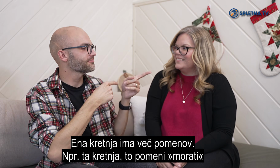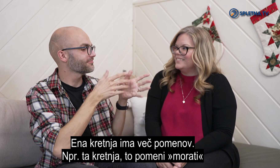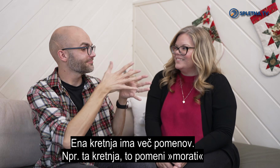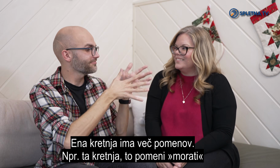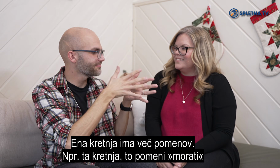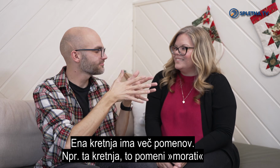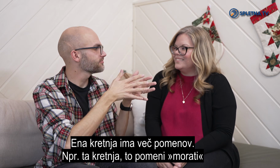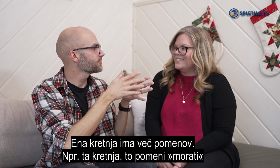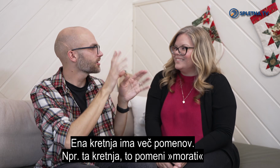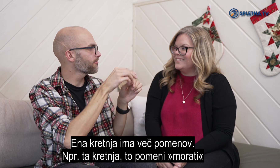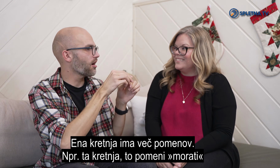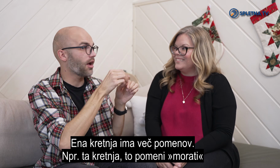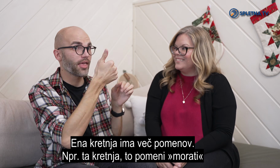Ena kretnja ima več pomenov.